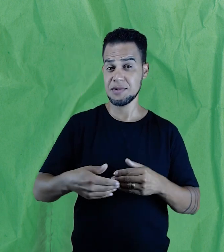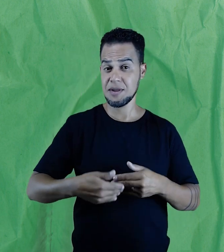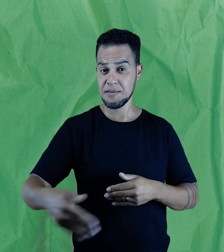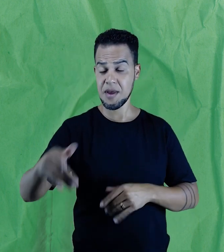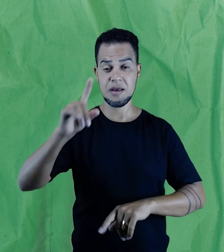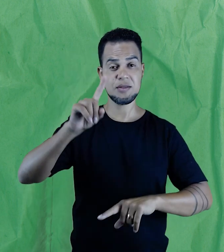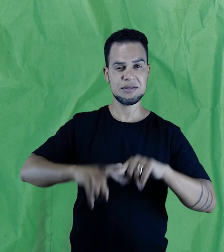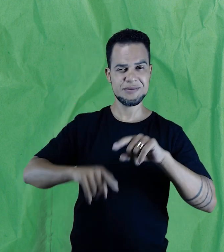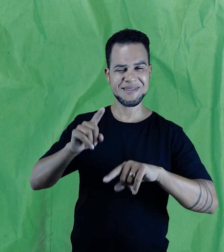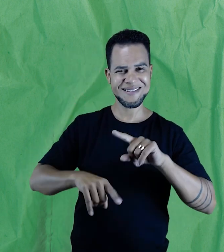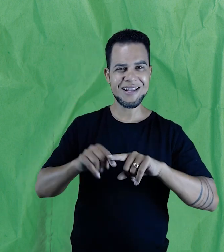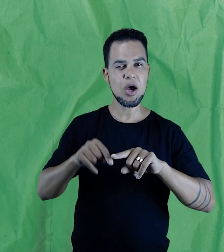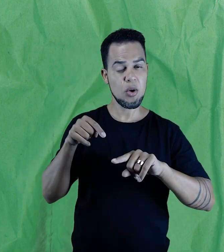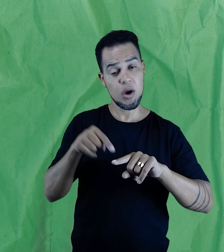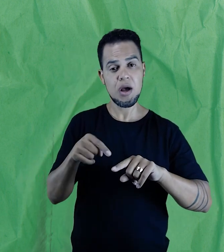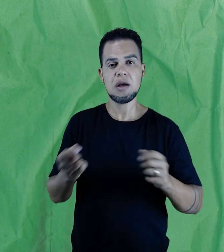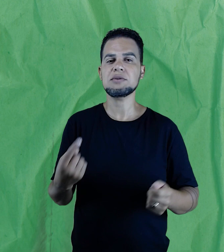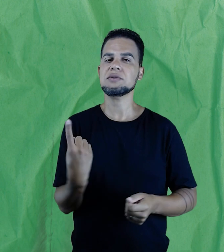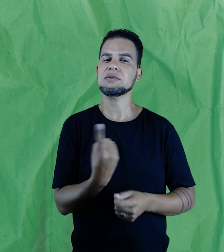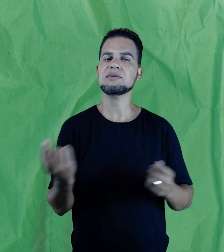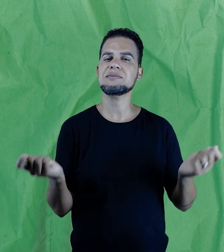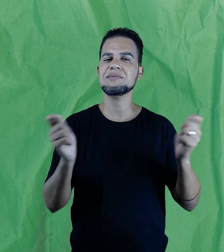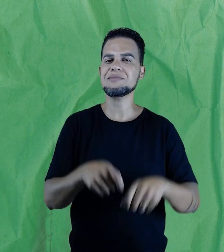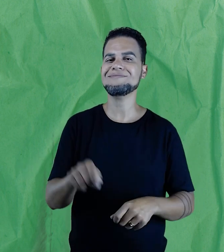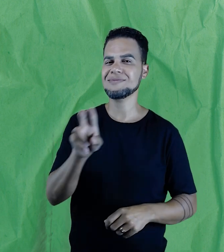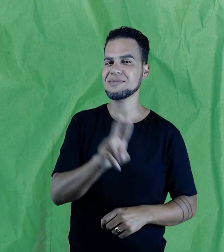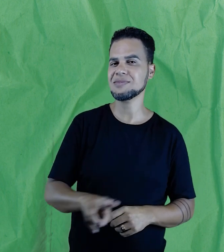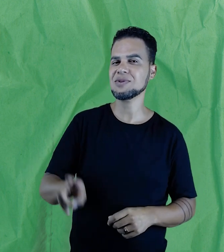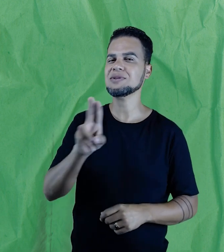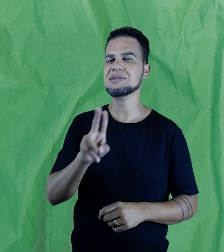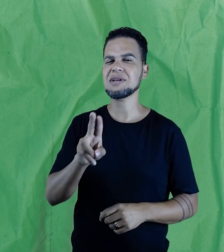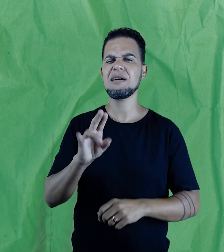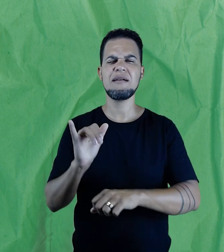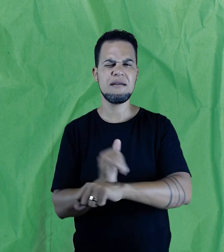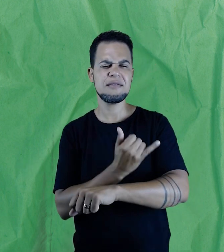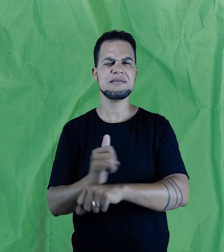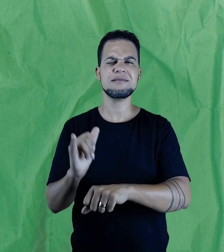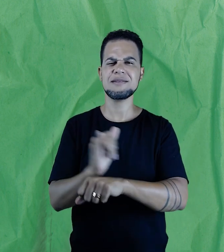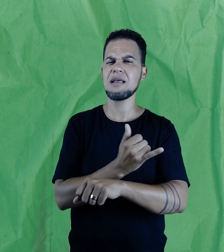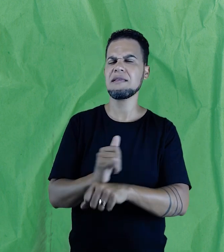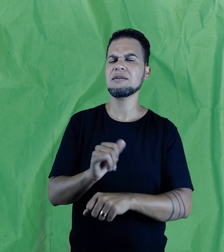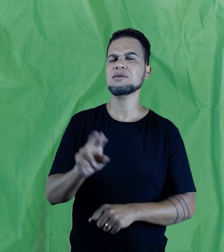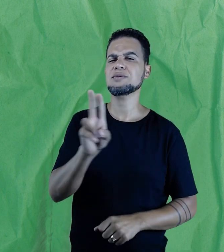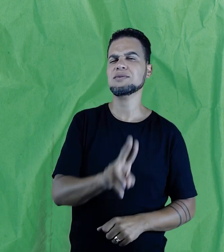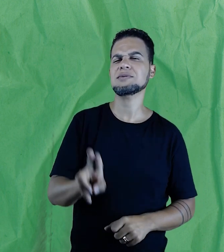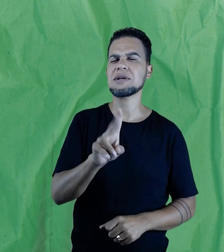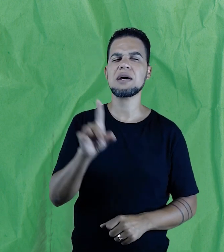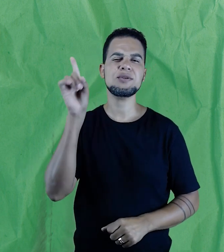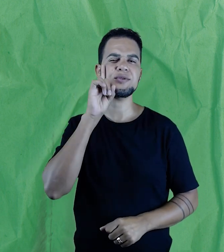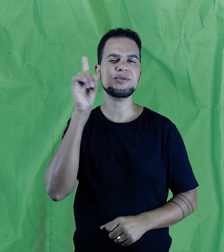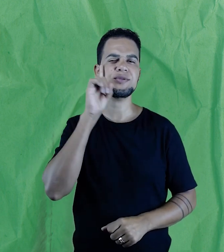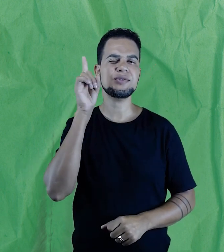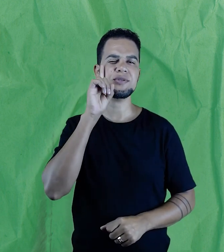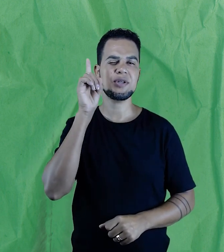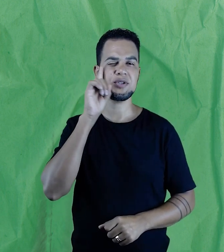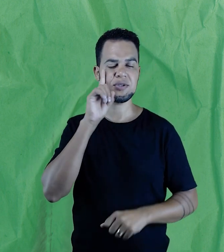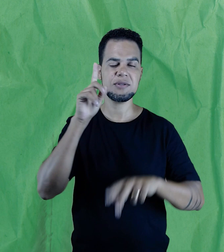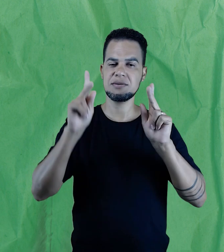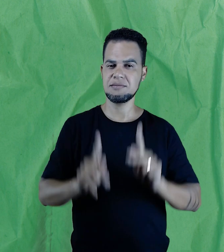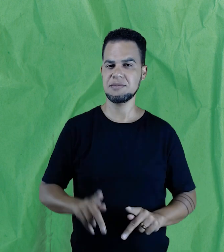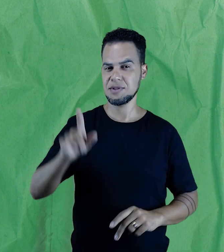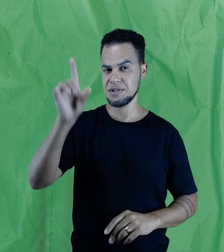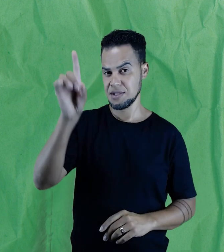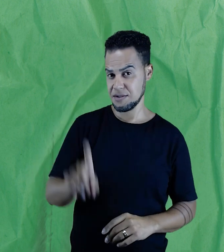partir desse material nós podemos aplicar essas ferramentas no dia a dia, no cotidiano